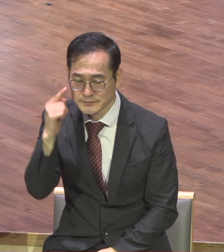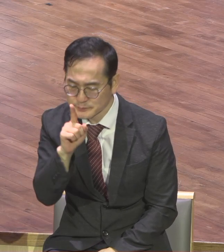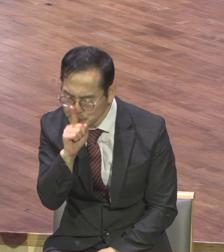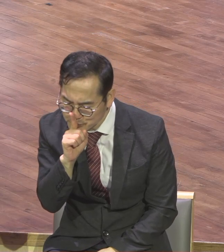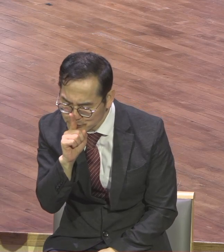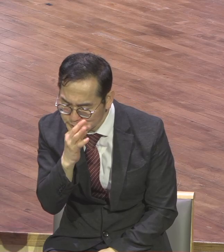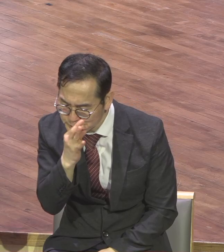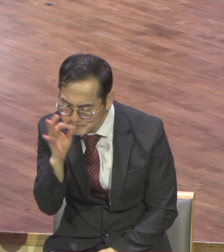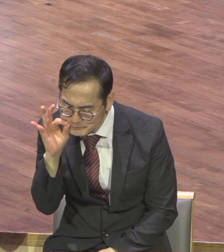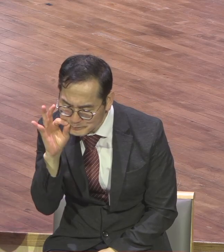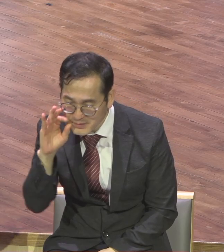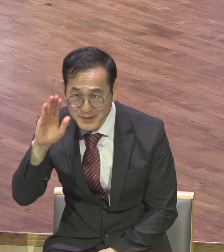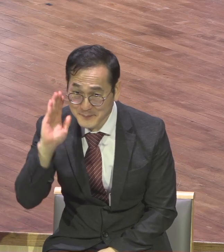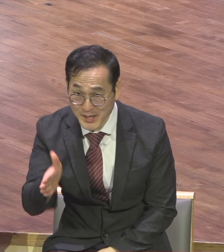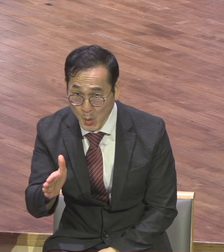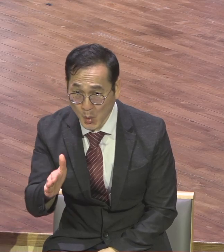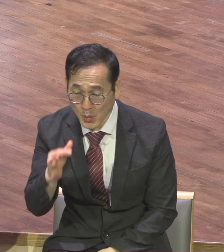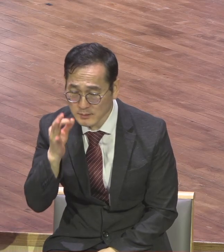말고